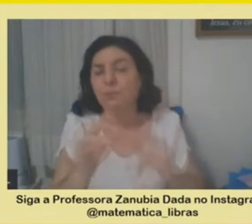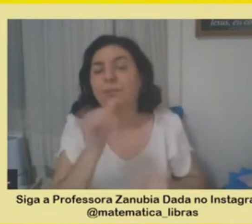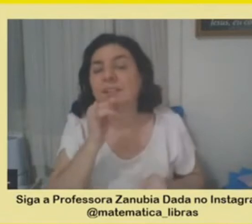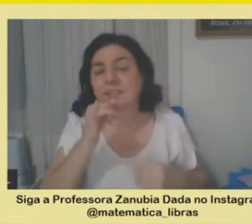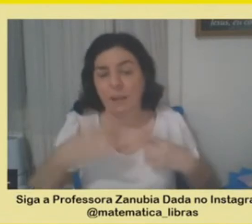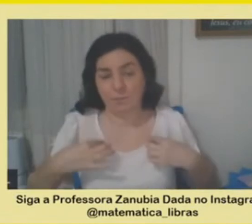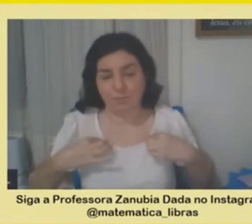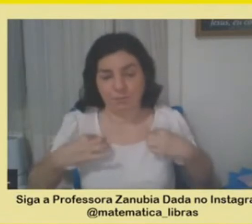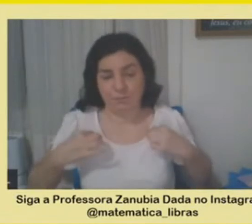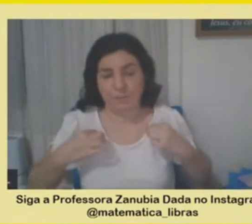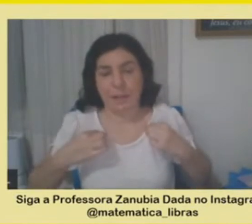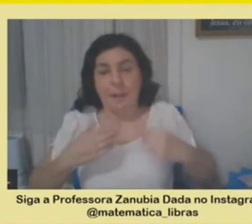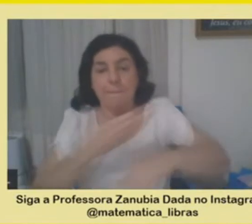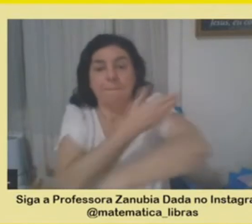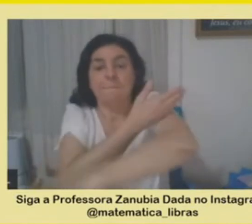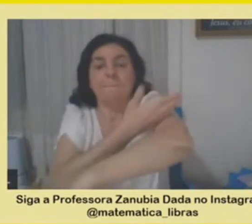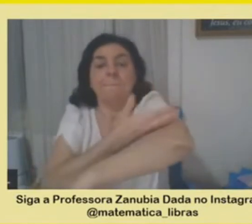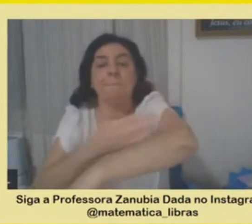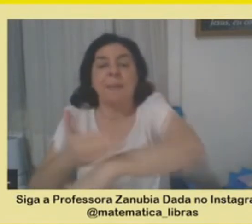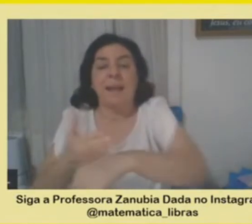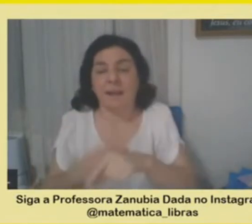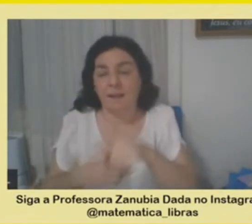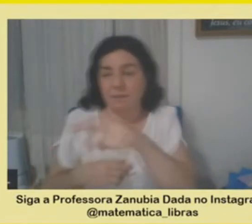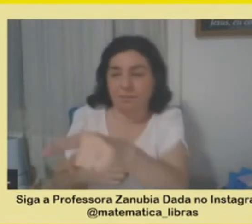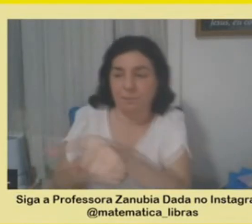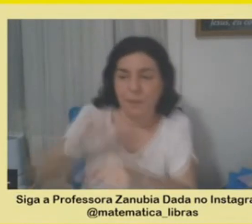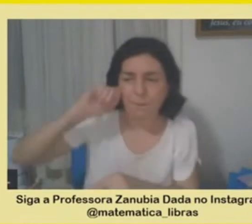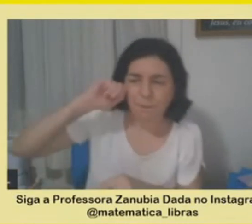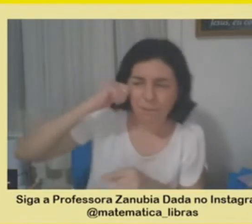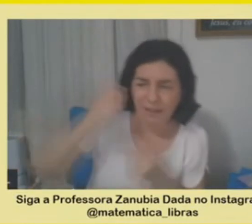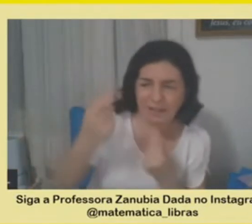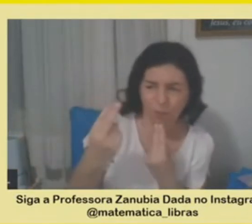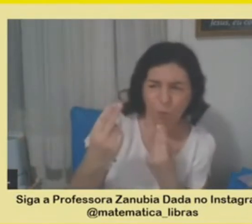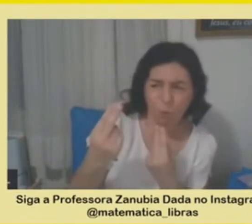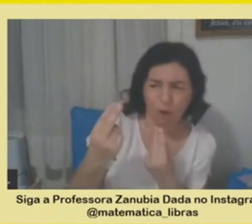não conhece, então temos que mostrar.